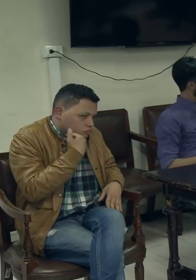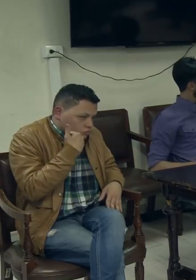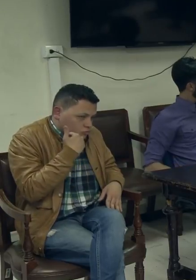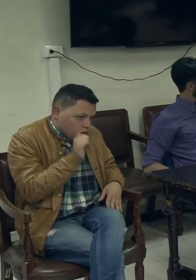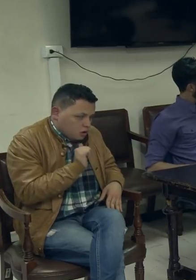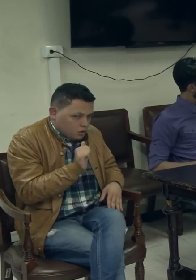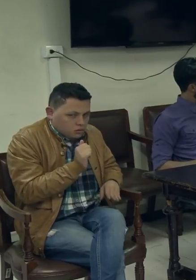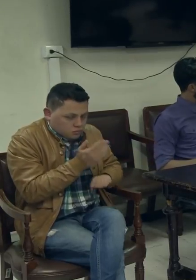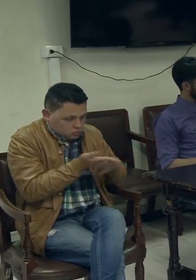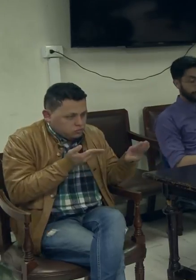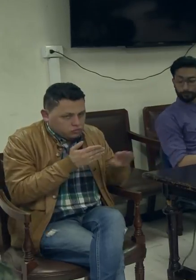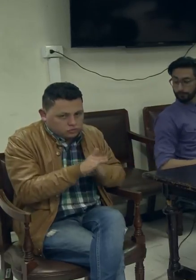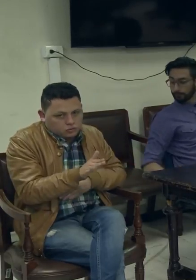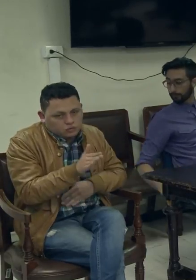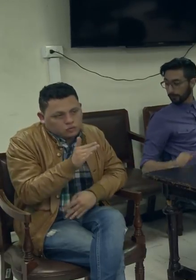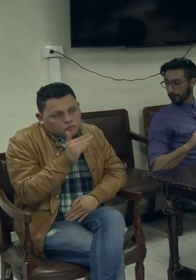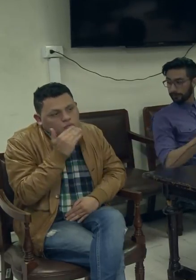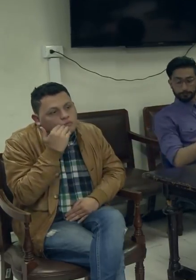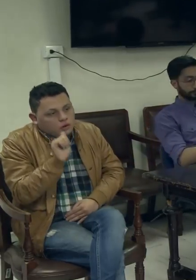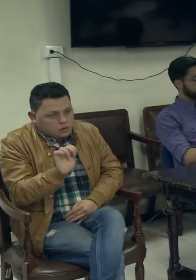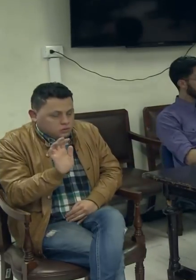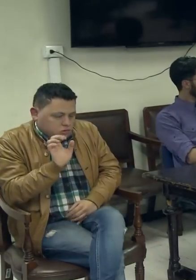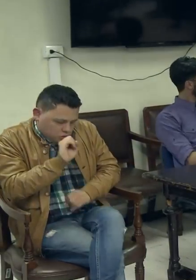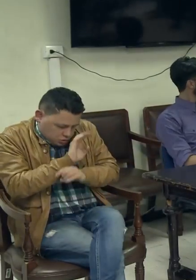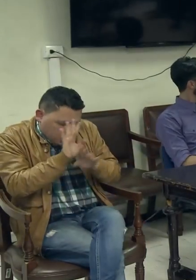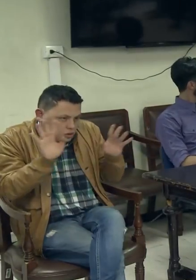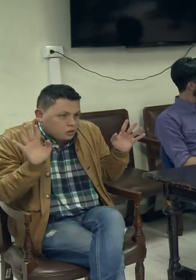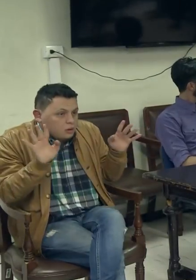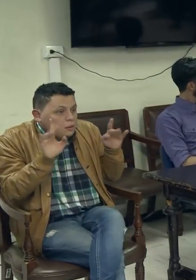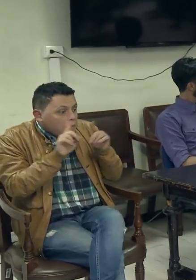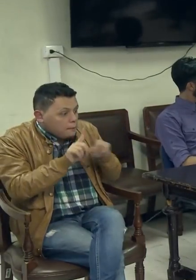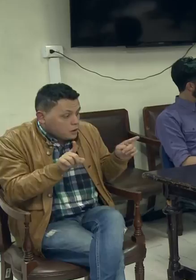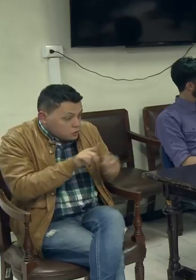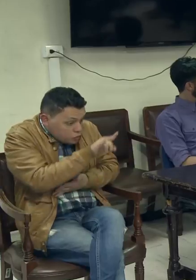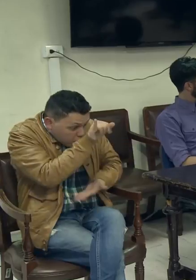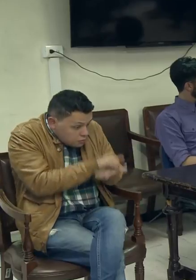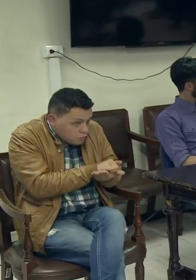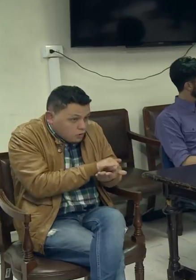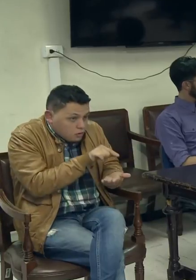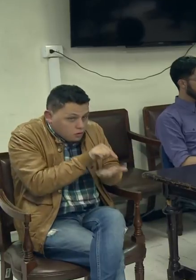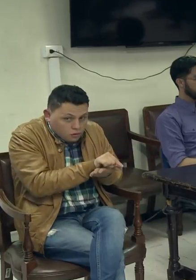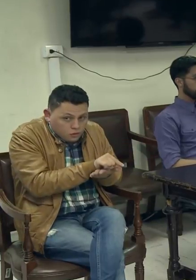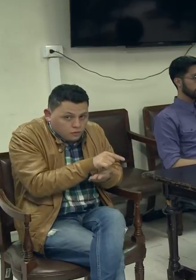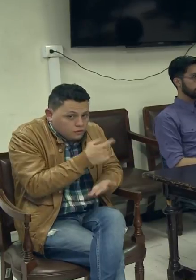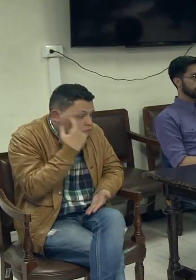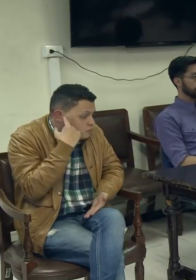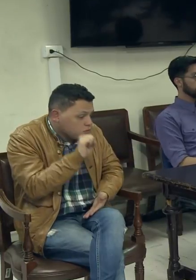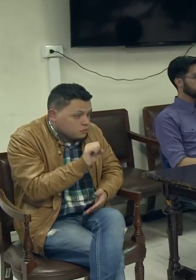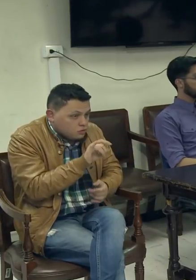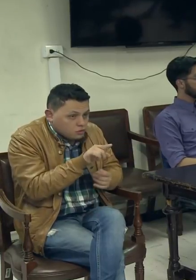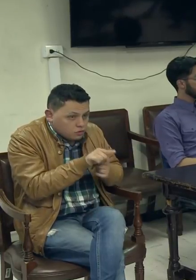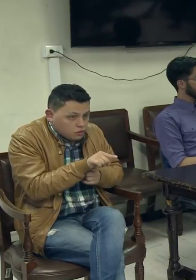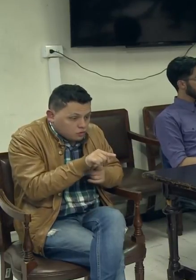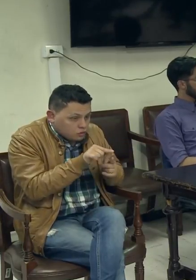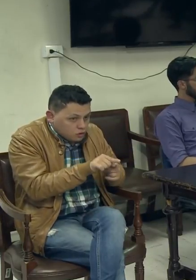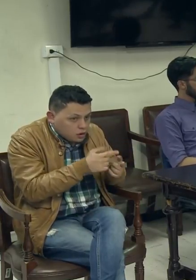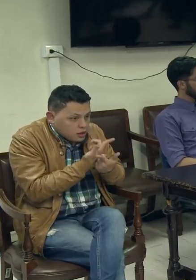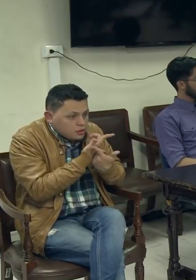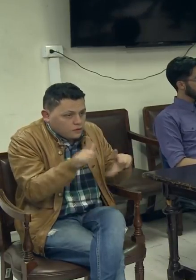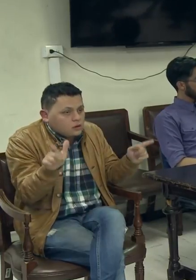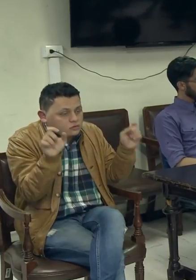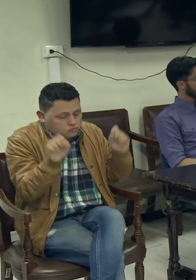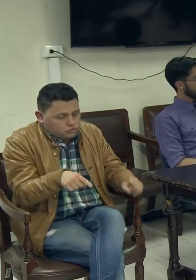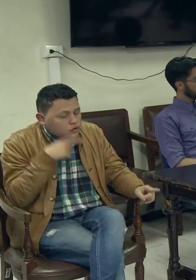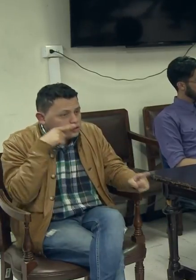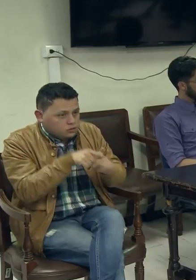las mujeres con el feminismo, pero no son lo mismo. El feminismo tiene una finalidad de